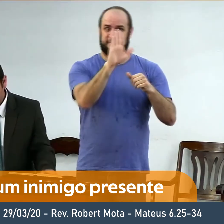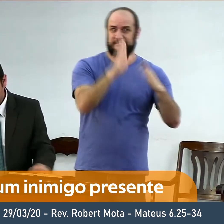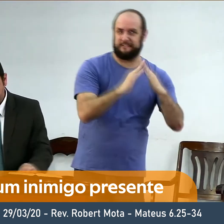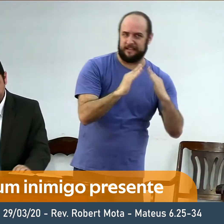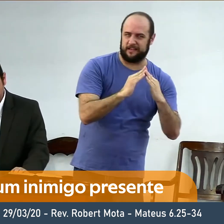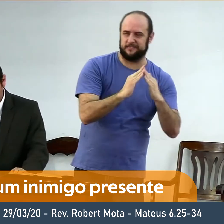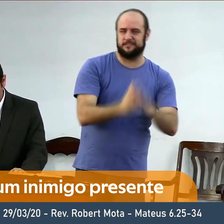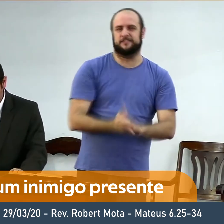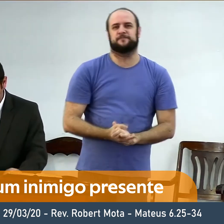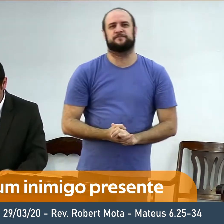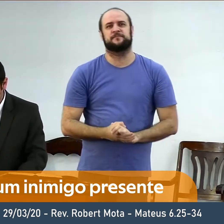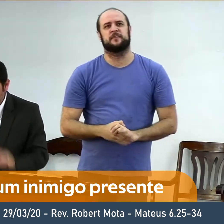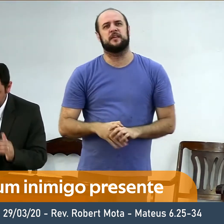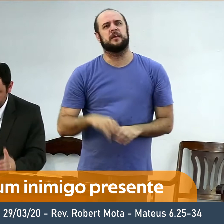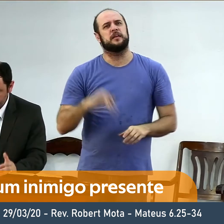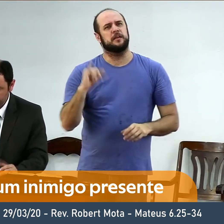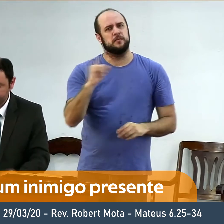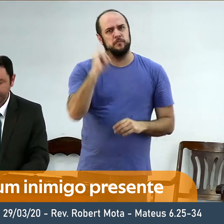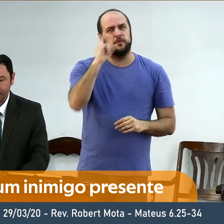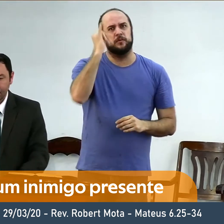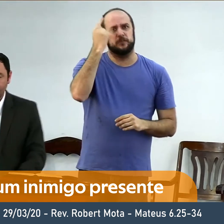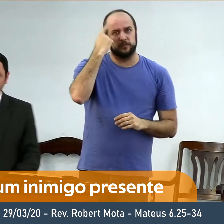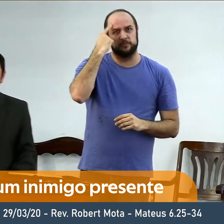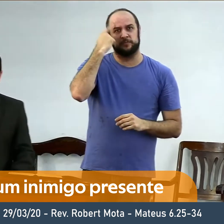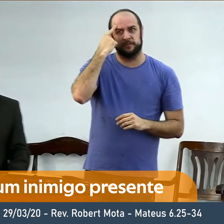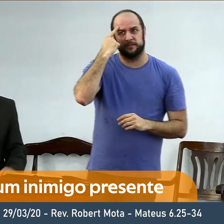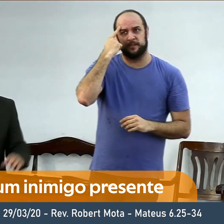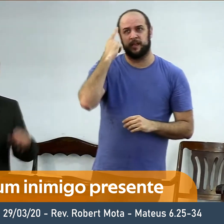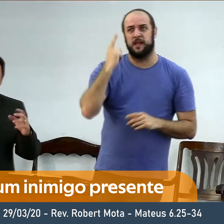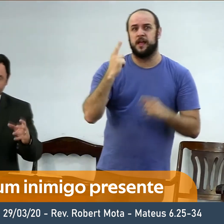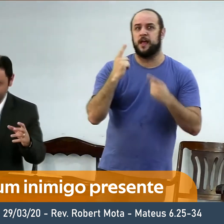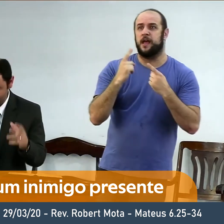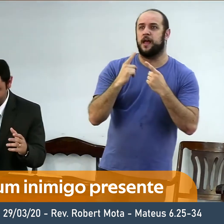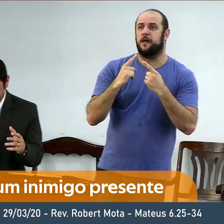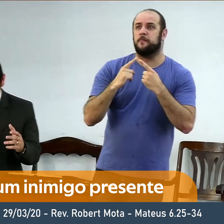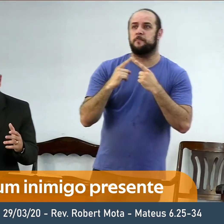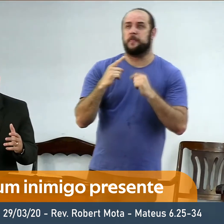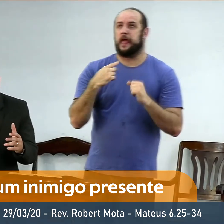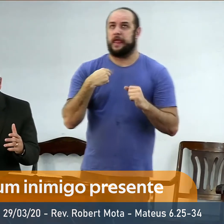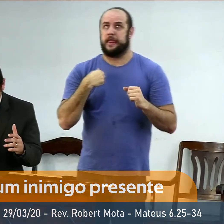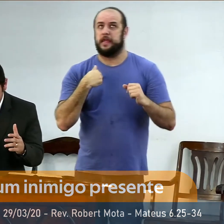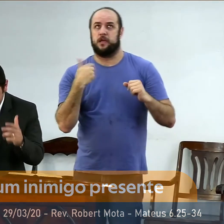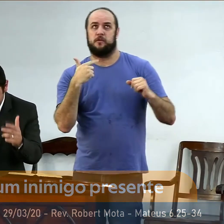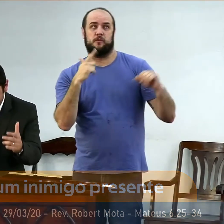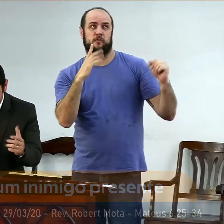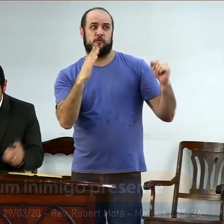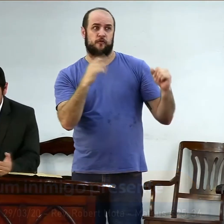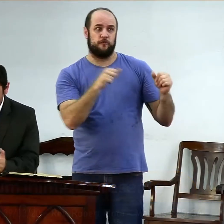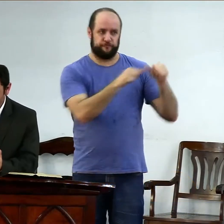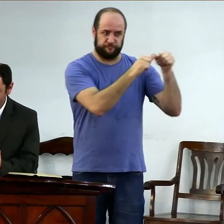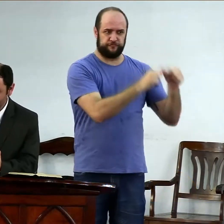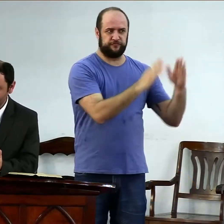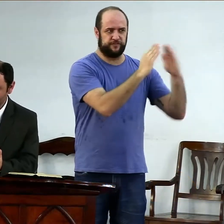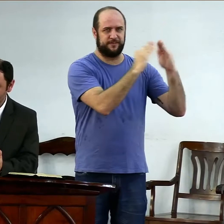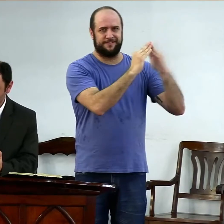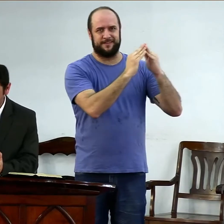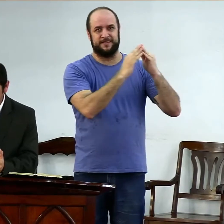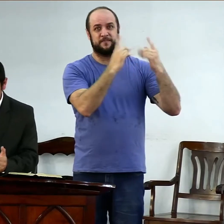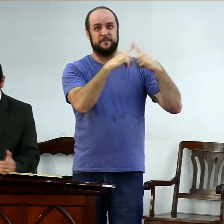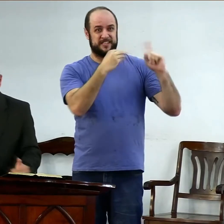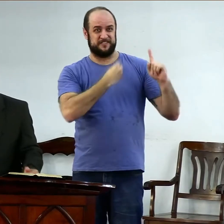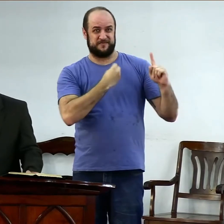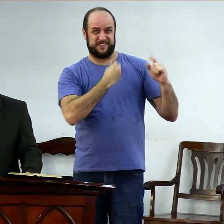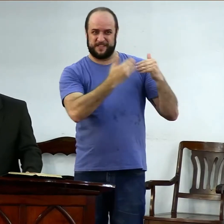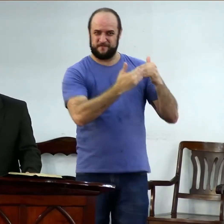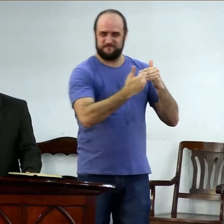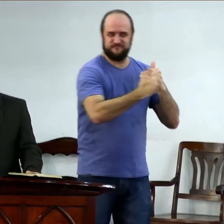E esse cuidado é importante e necessário. No entanto, não pense que com isso você estará prolongando a sua